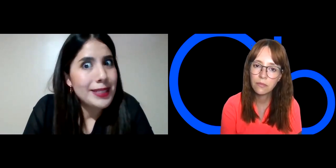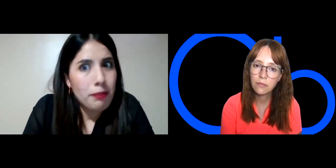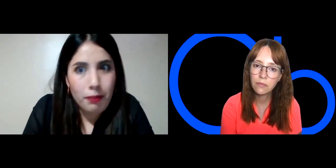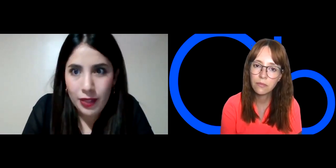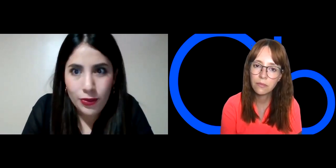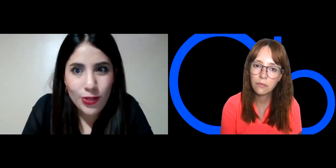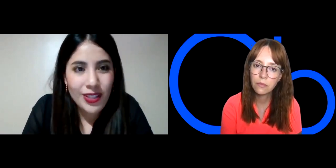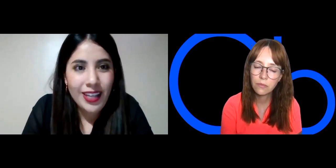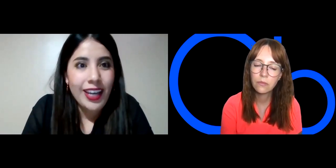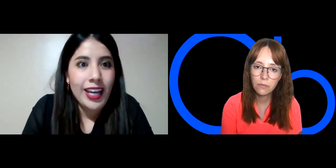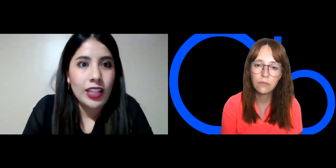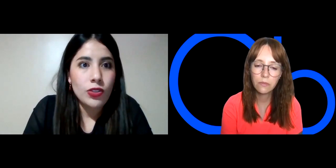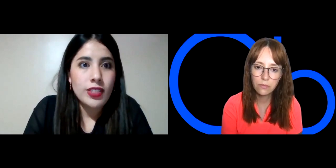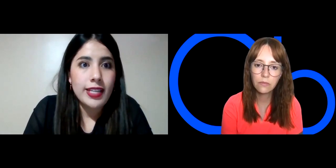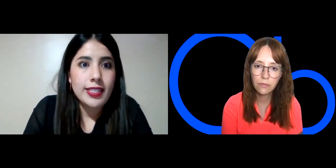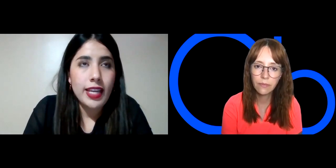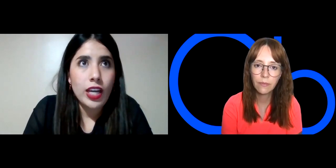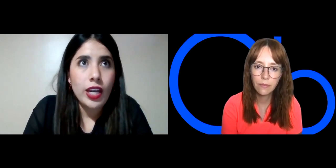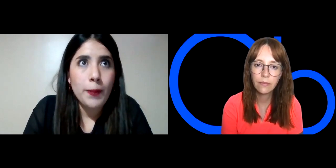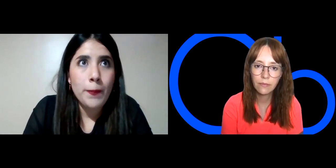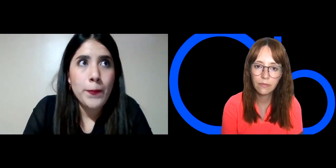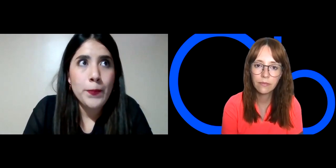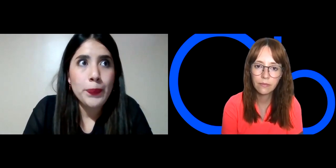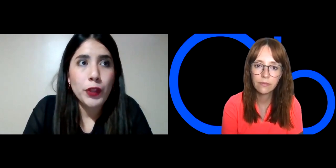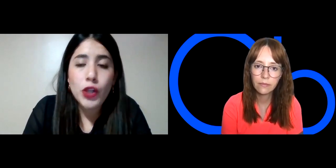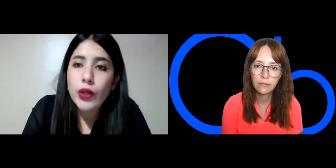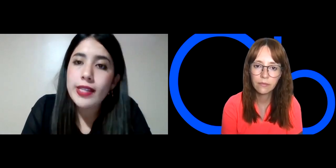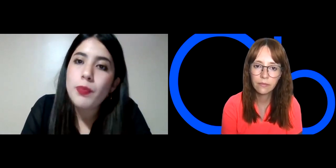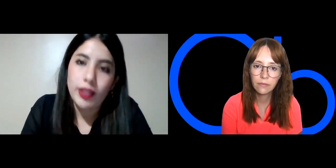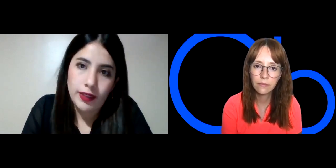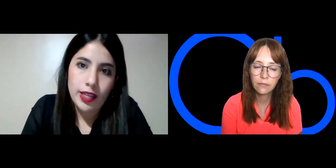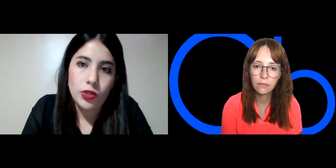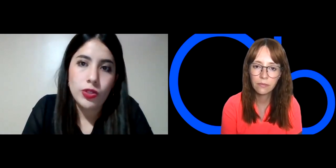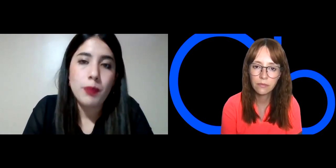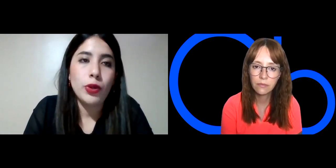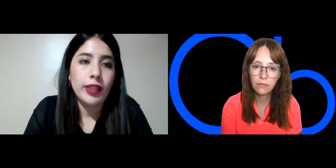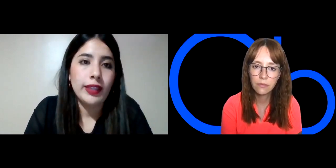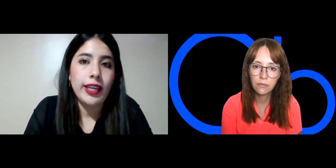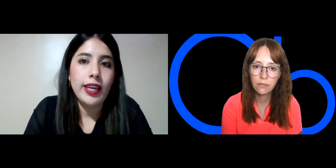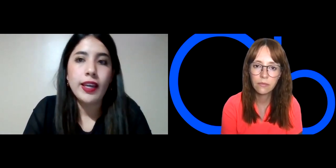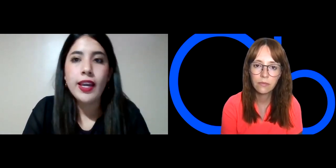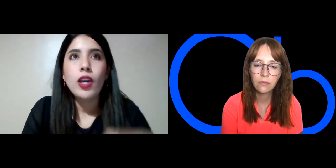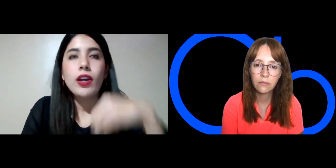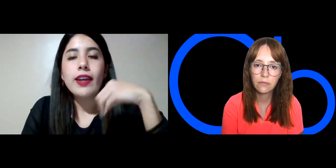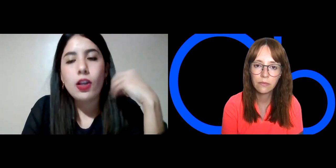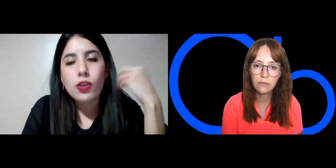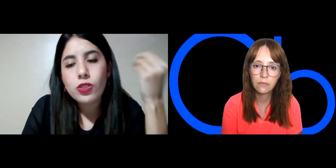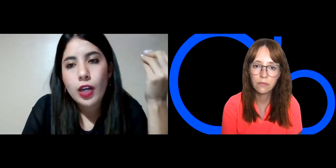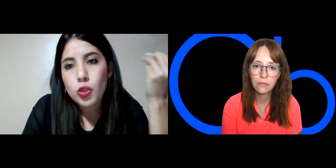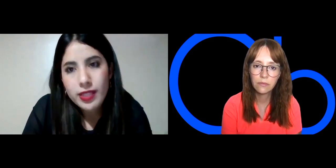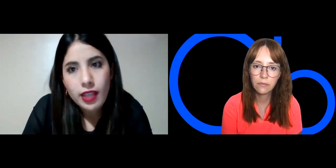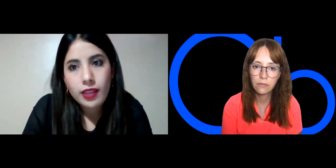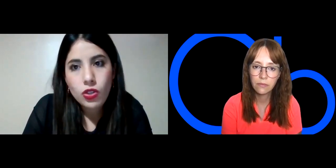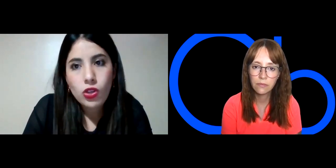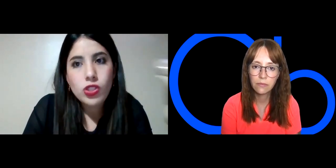señas menos. Entonces, yo creo que es importante eso, o sea, importante que